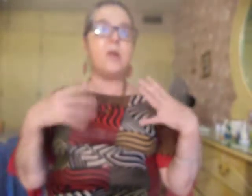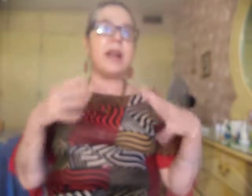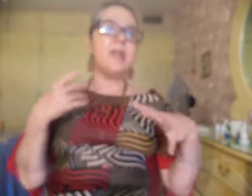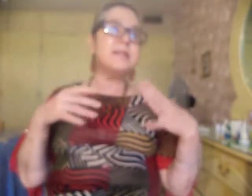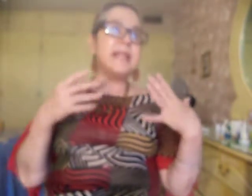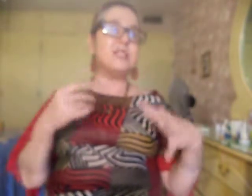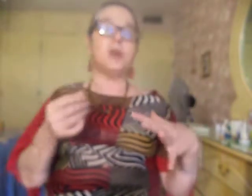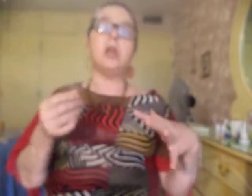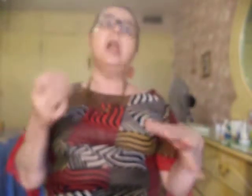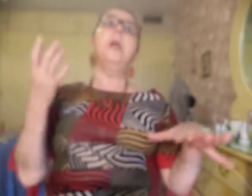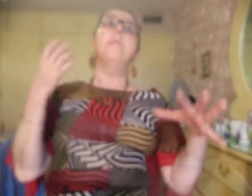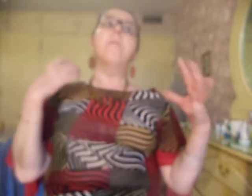rayos del sol,